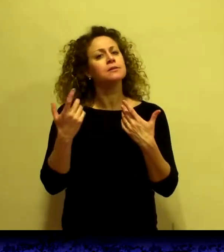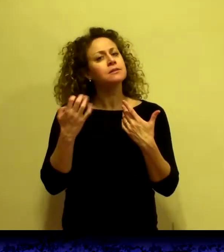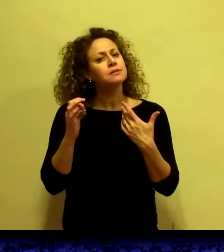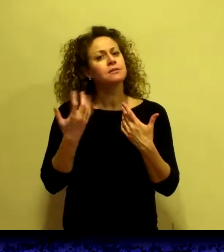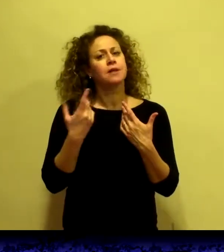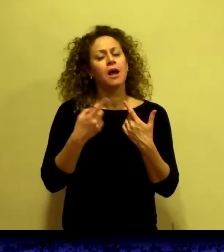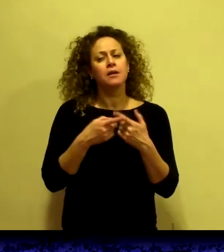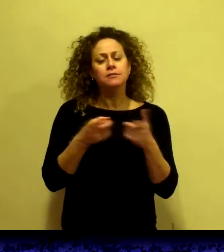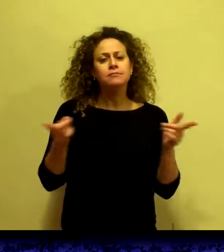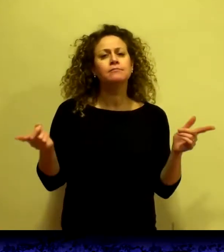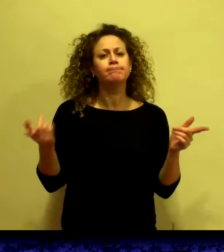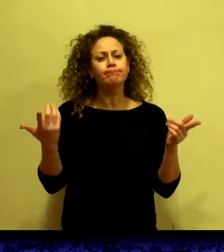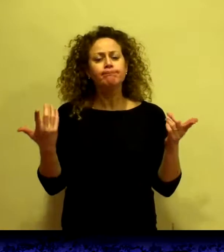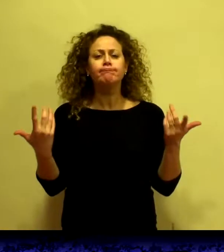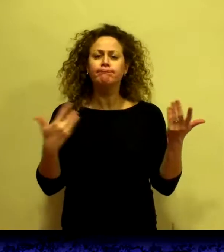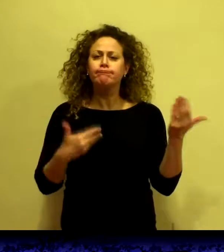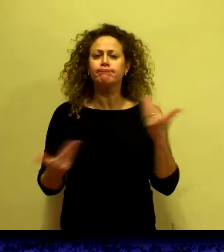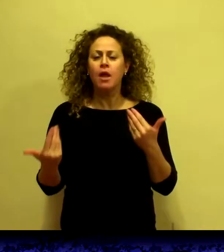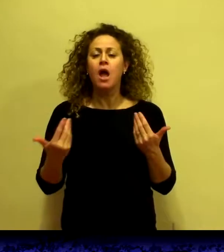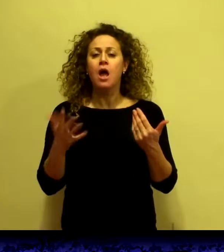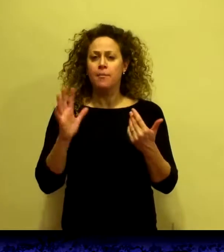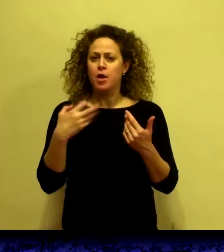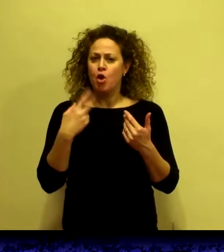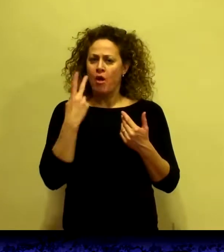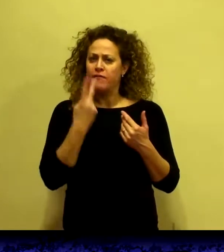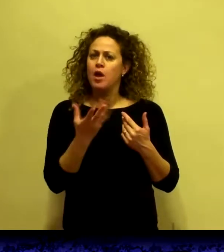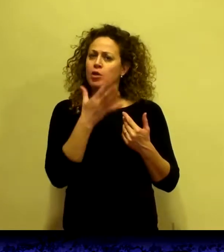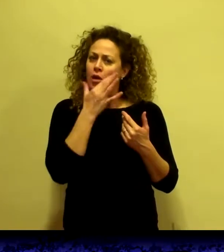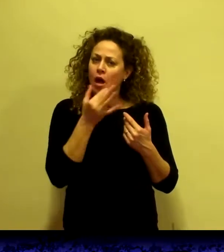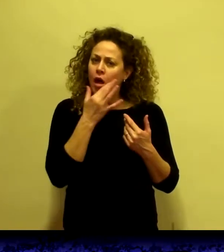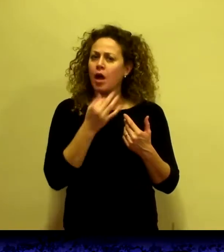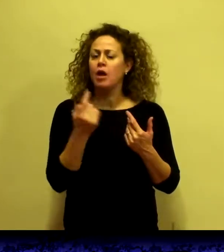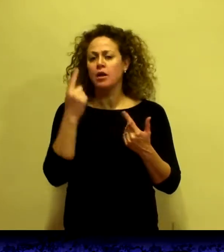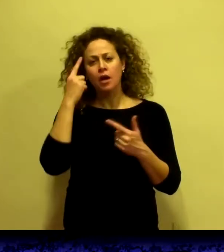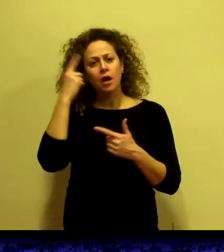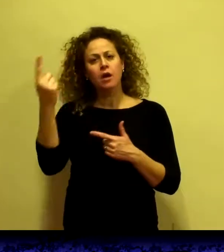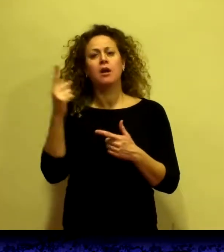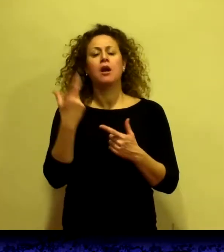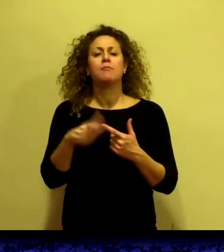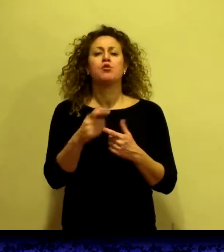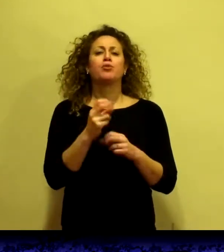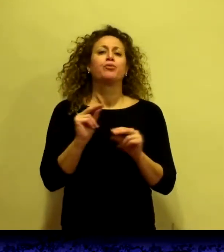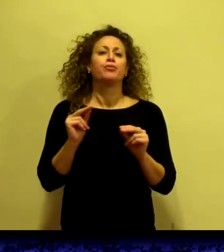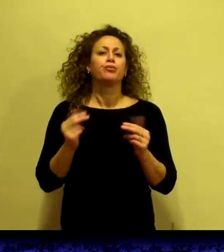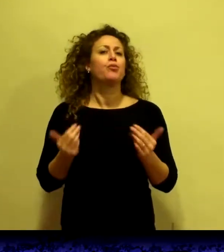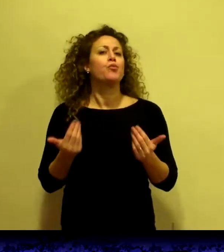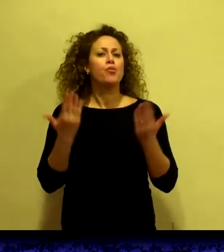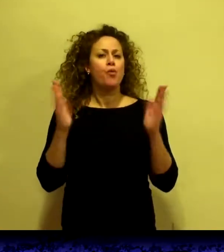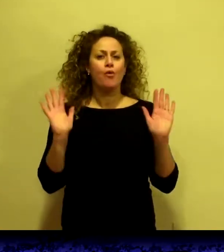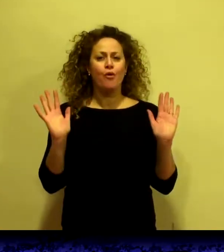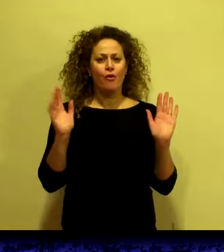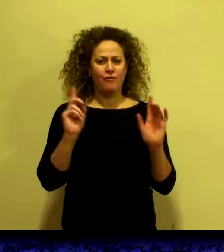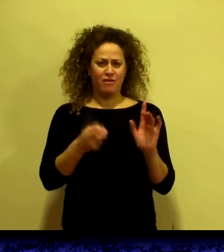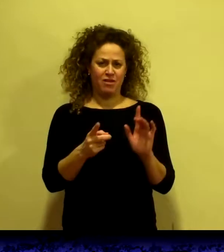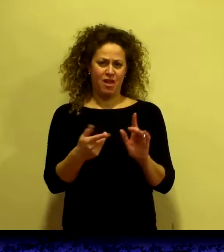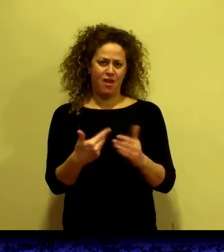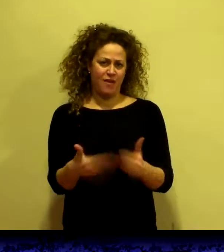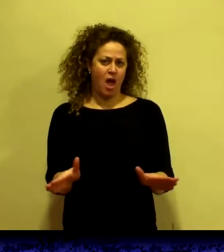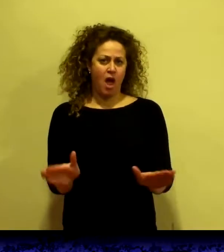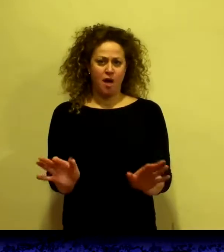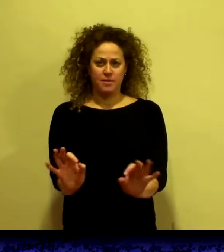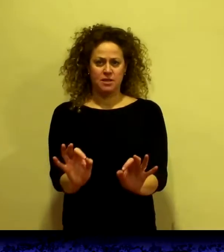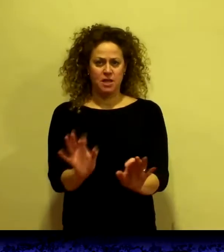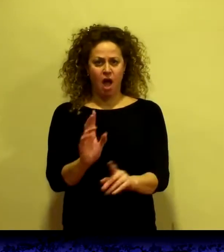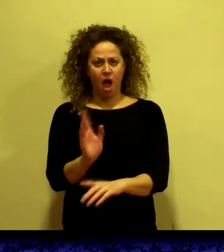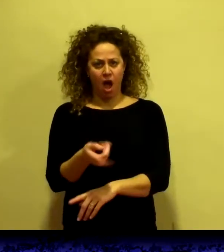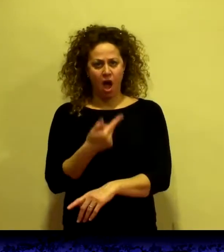po' piacevoli, però vedo che è molto, molto carino, ovviamente perché è nuovo, deve ancora aprire. Sì, beh, la nostra